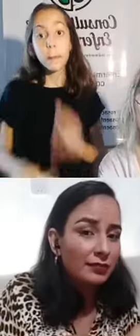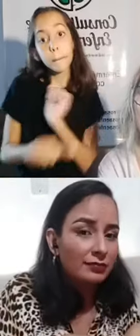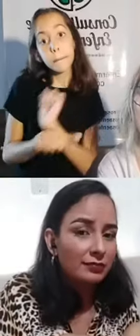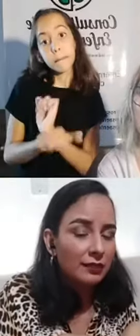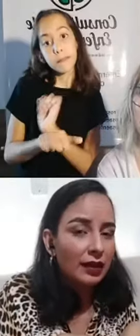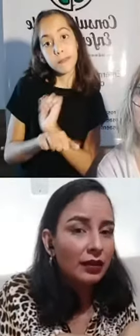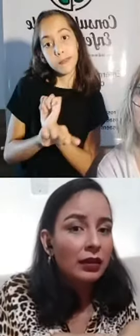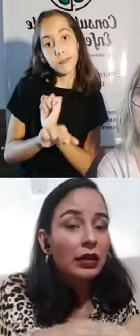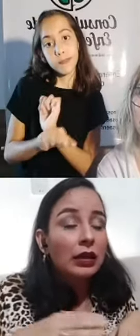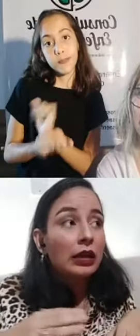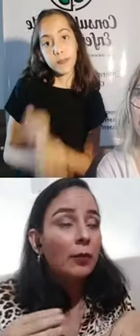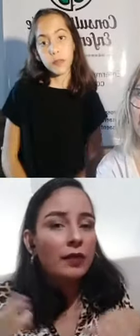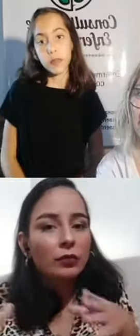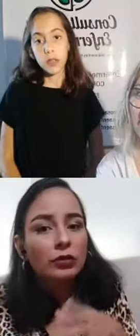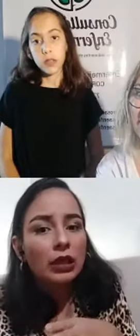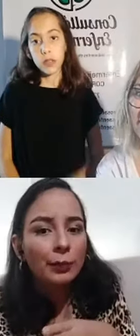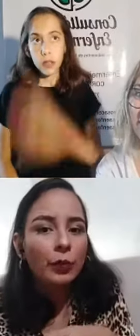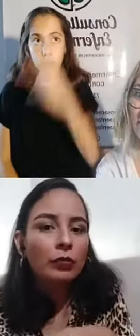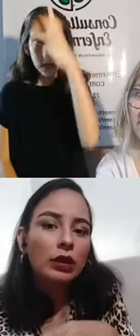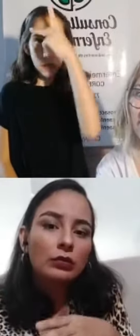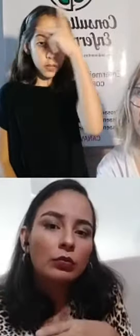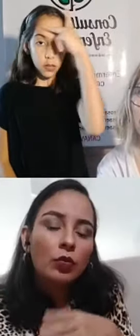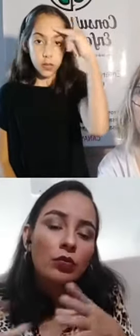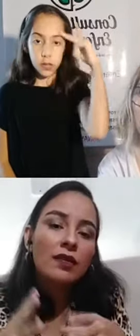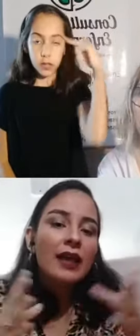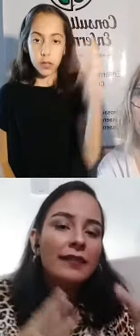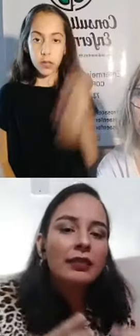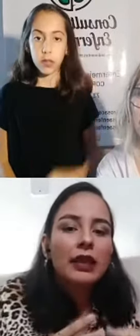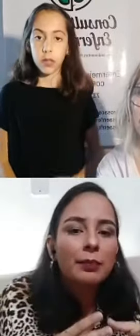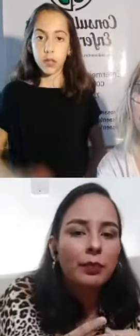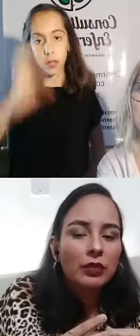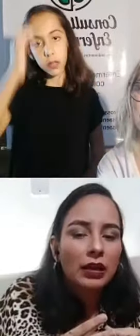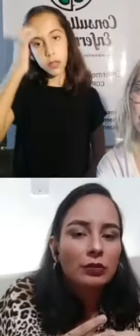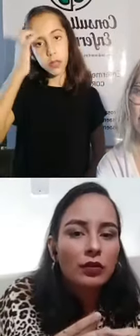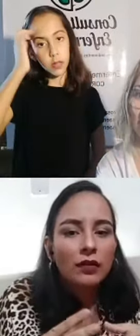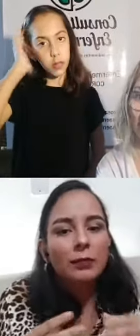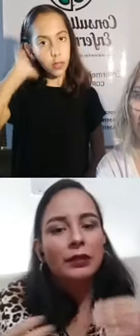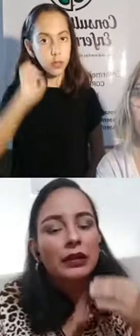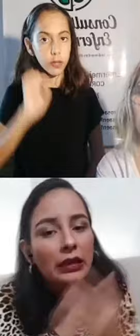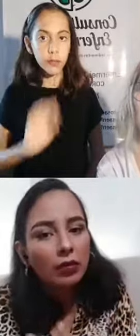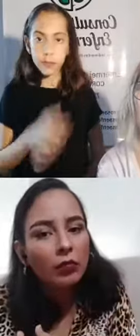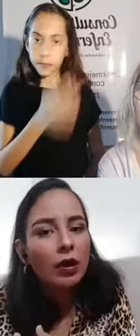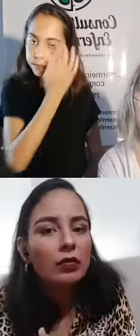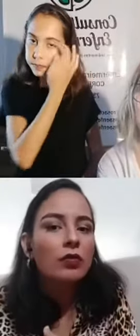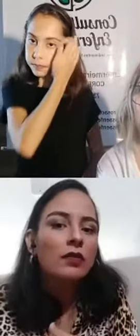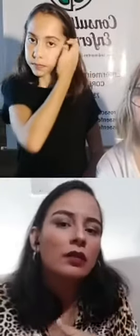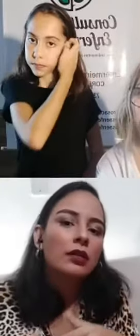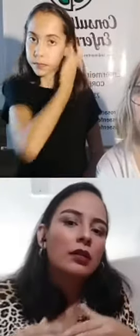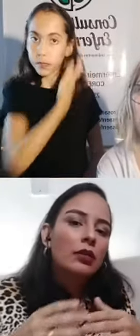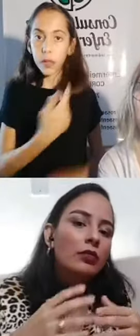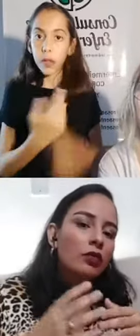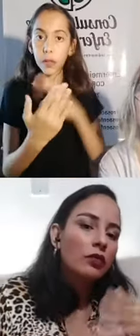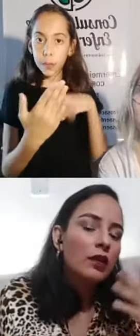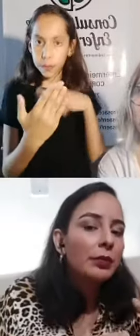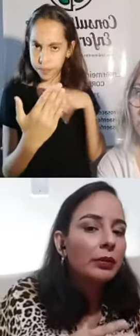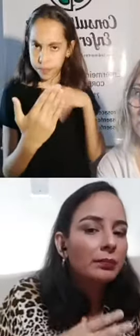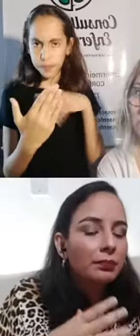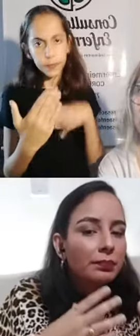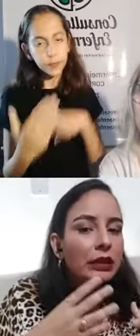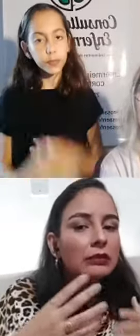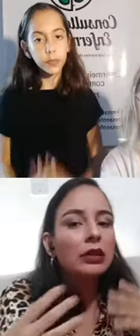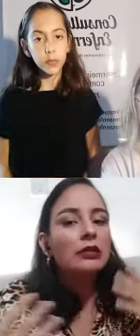bem, né? E ao mesmo tempo eu tento usar esse tempo, né? Eu estou sempre lendo alguma coisa, eu estou